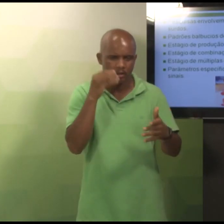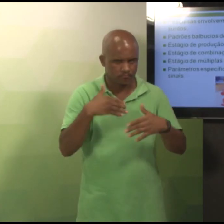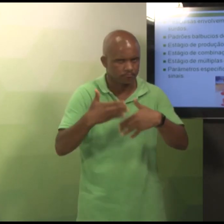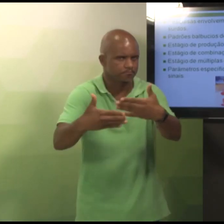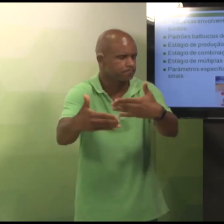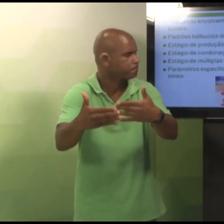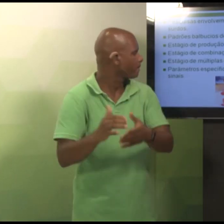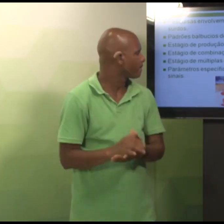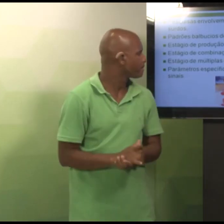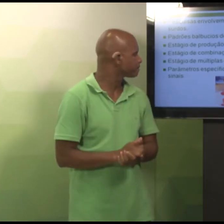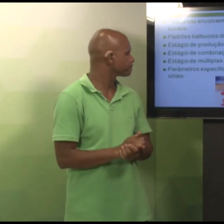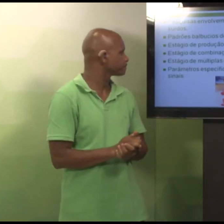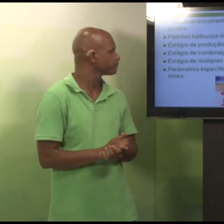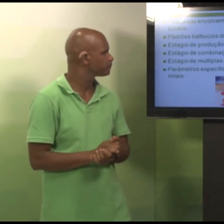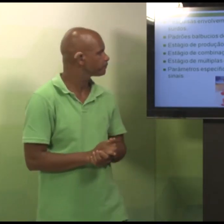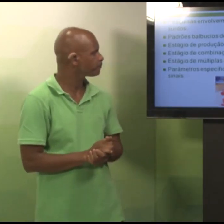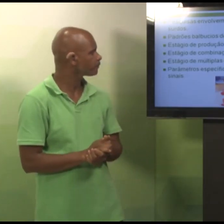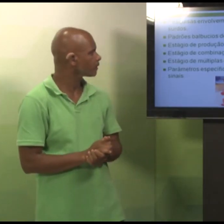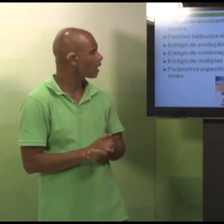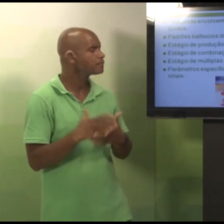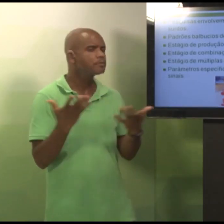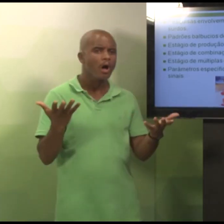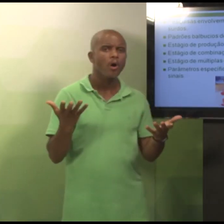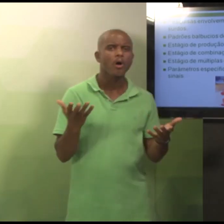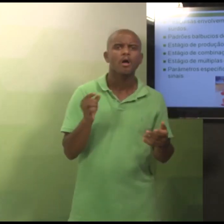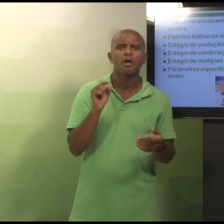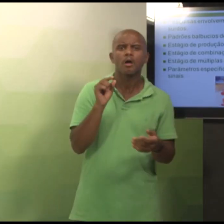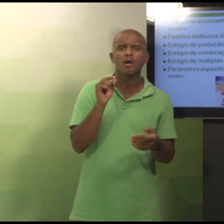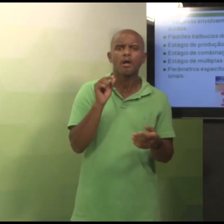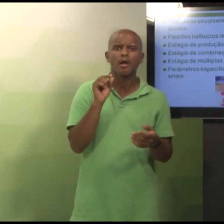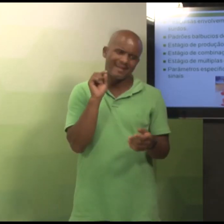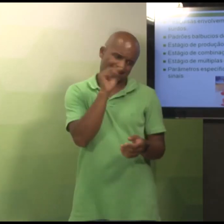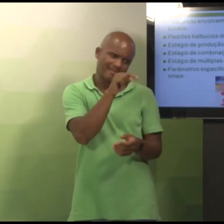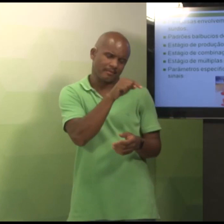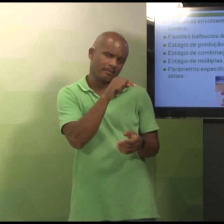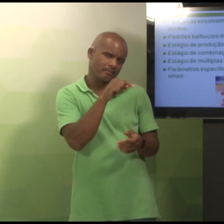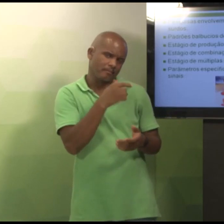a língua oral. Esse processo é diferente ou igual? Vejamos.